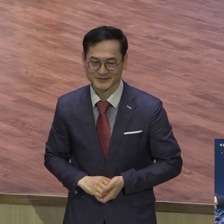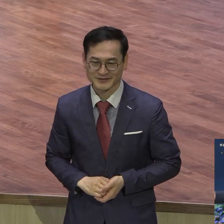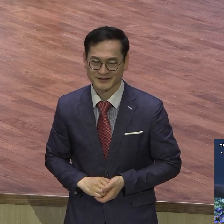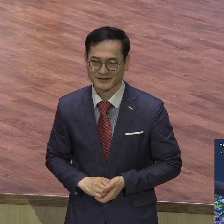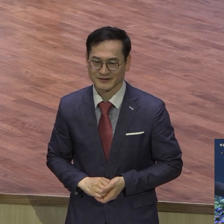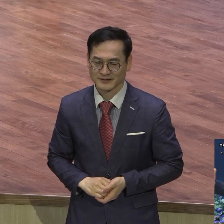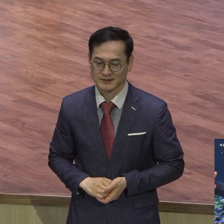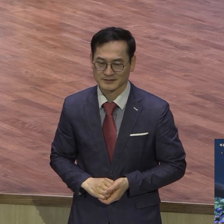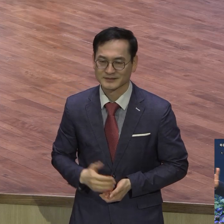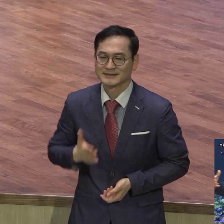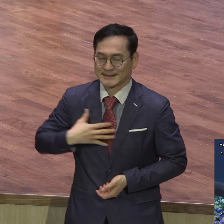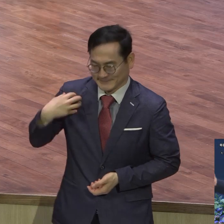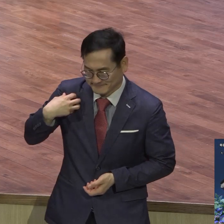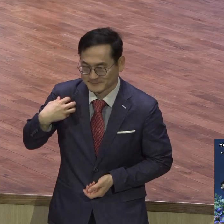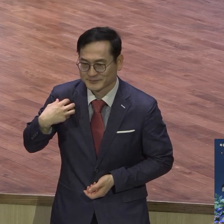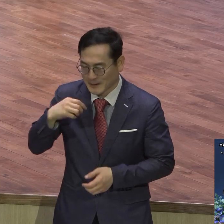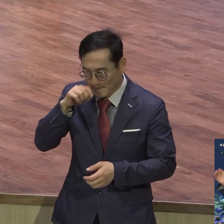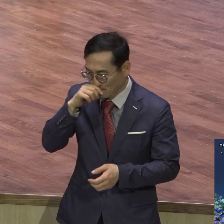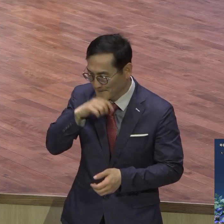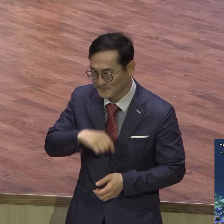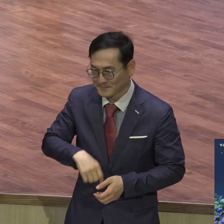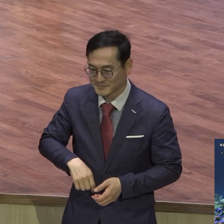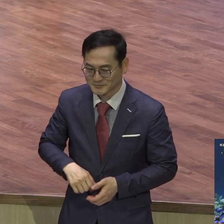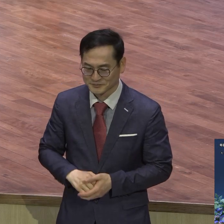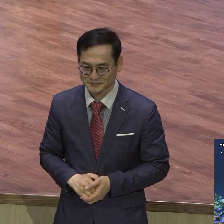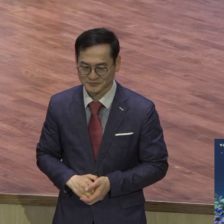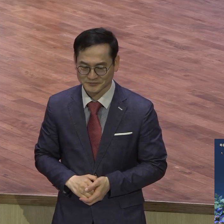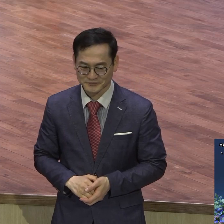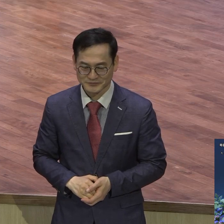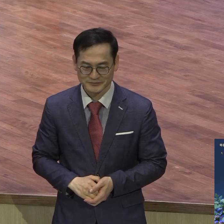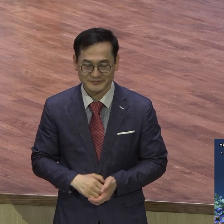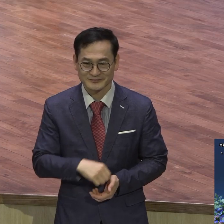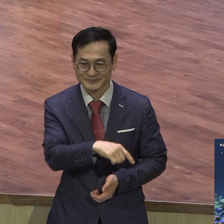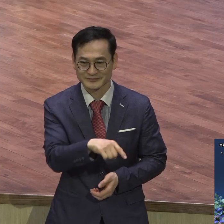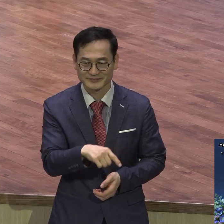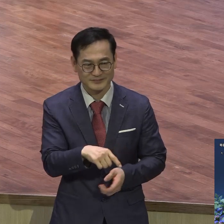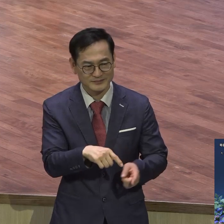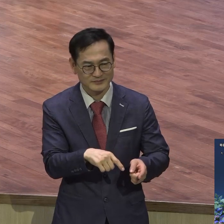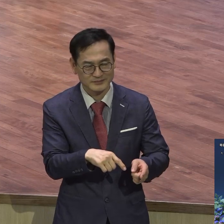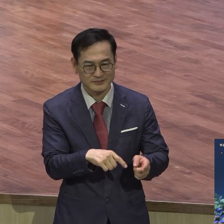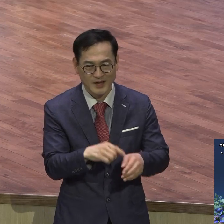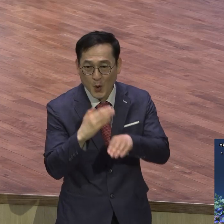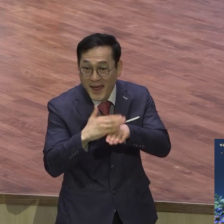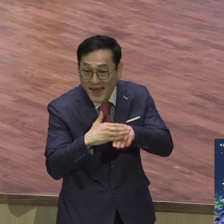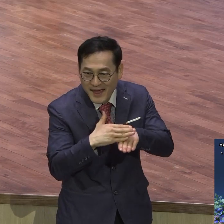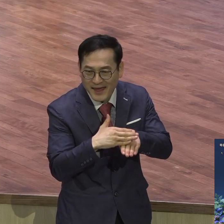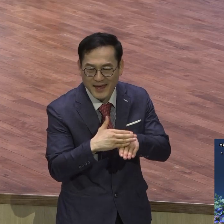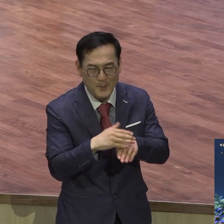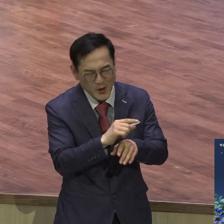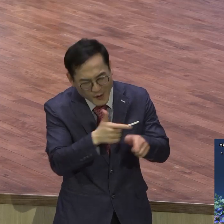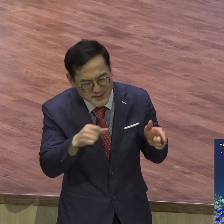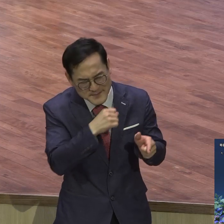오징어 딱딱 차에 싣고 집집마다 가서 내가. 내가 같이 있었어요.